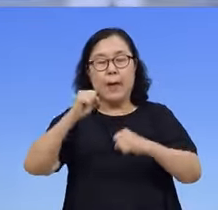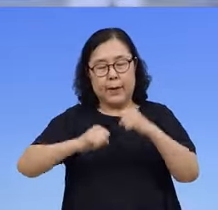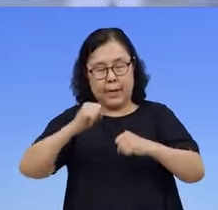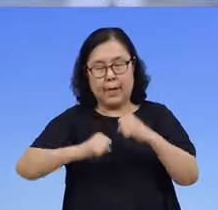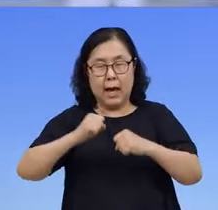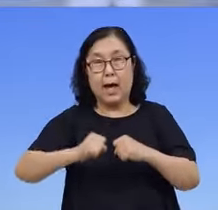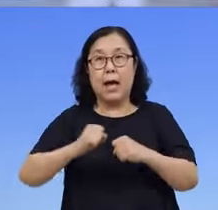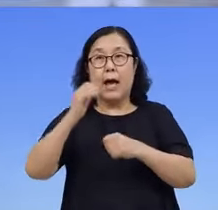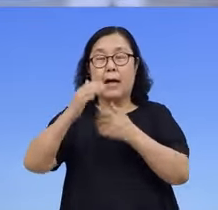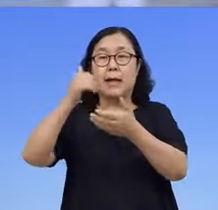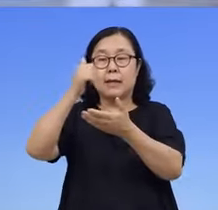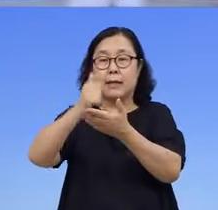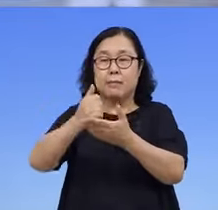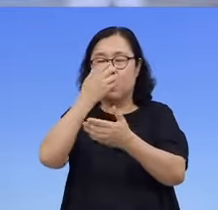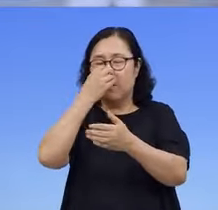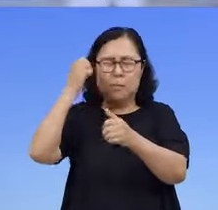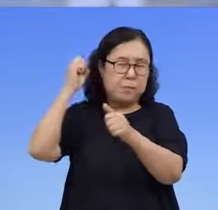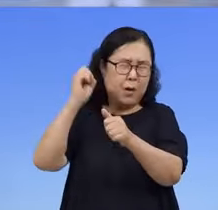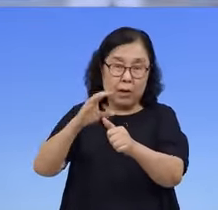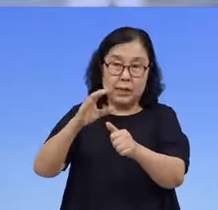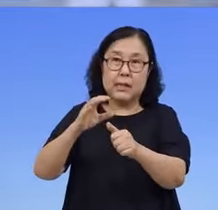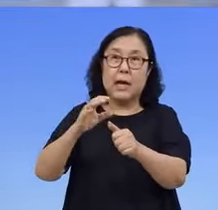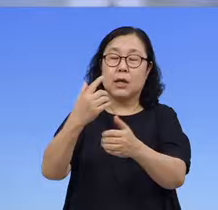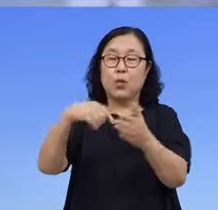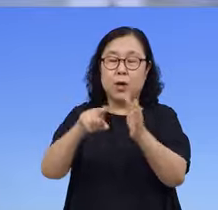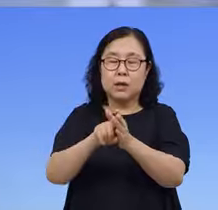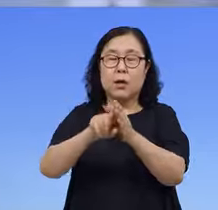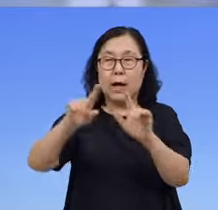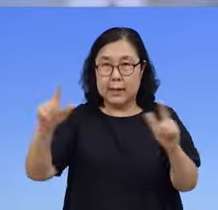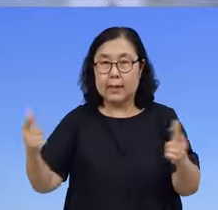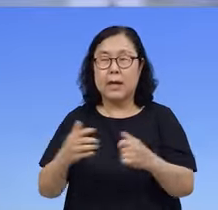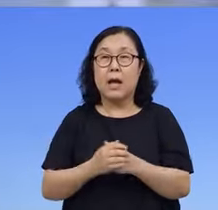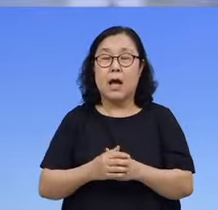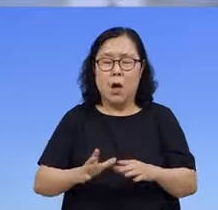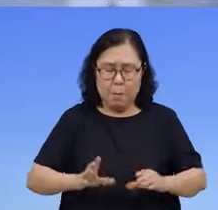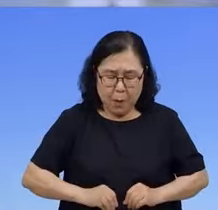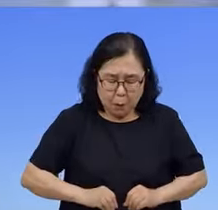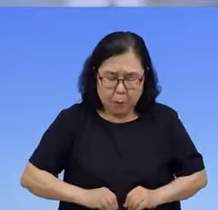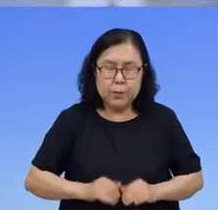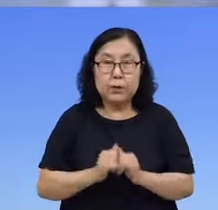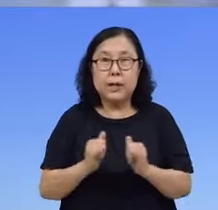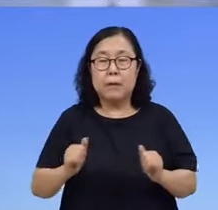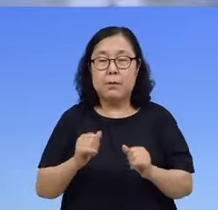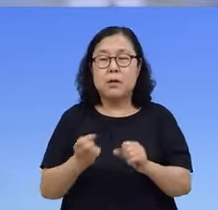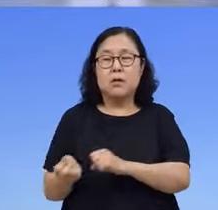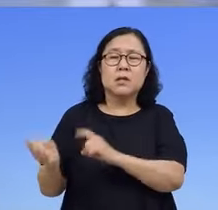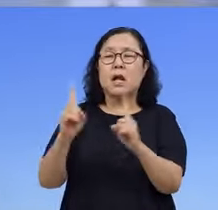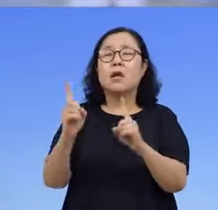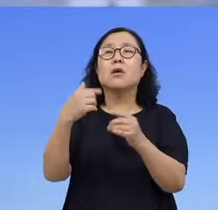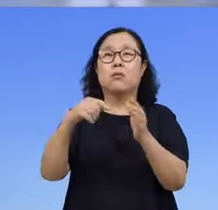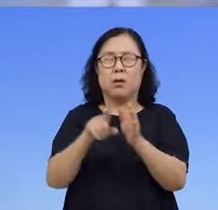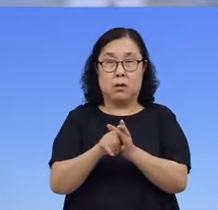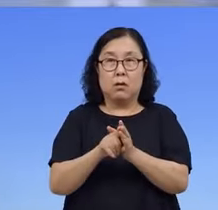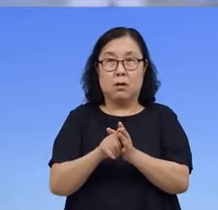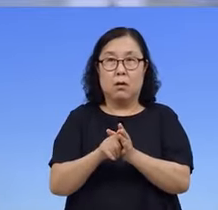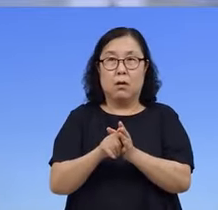왜냐하면 그 행위 자체가 하나님을 멸시하고 무시하기 위해서가 아니라 배고픈 사람을 살리기